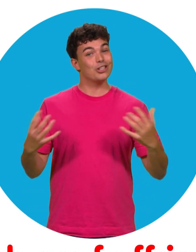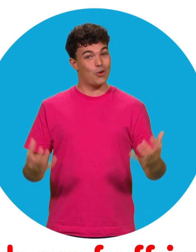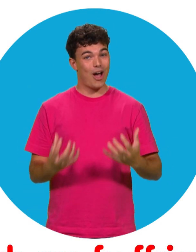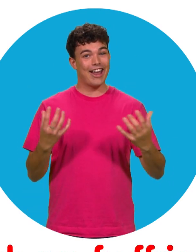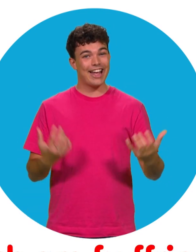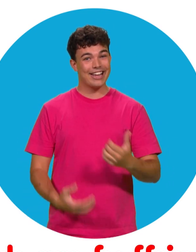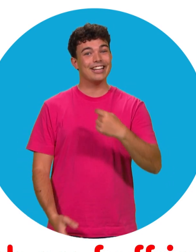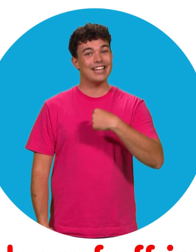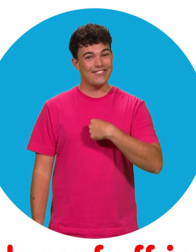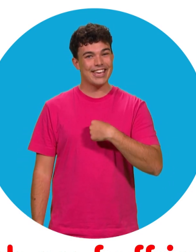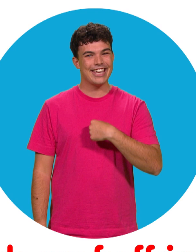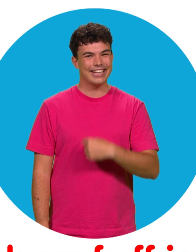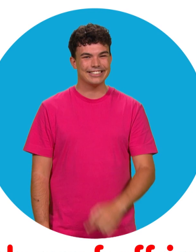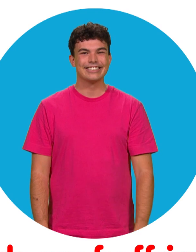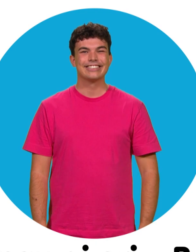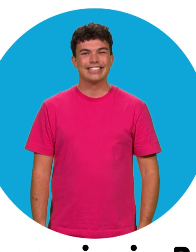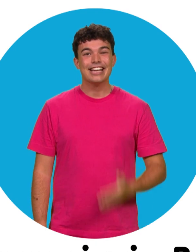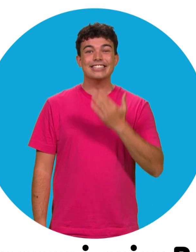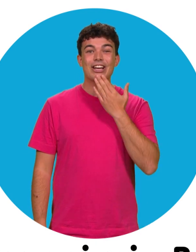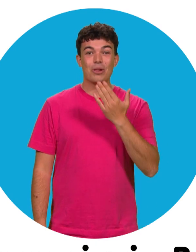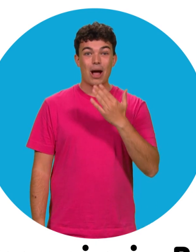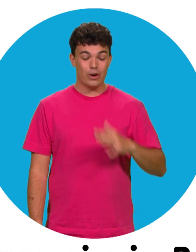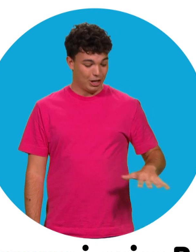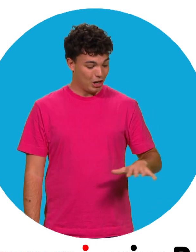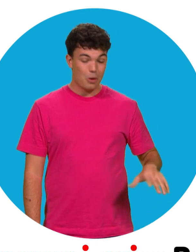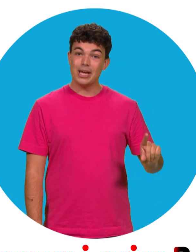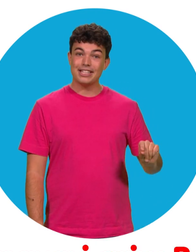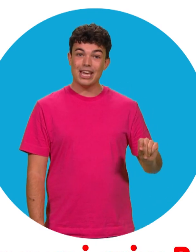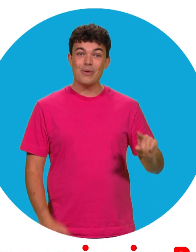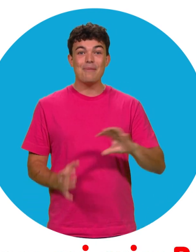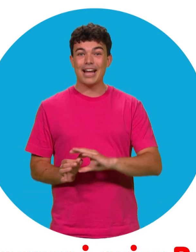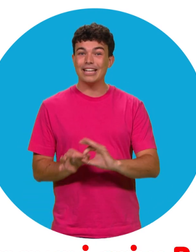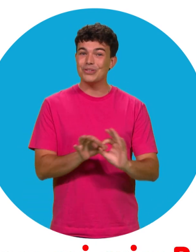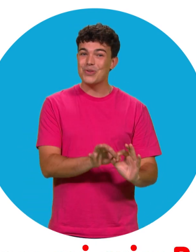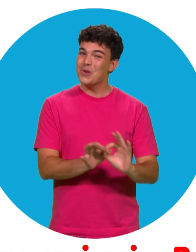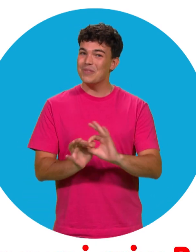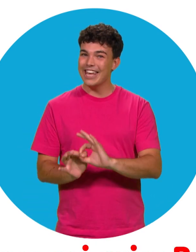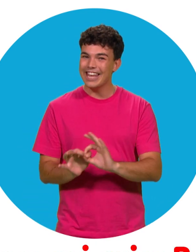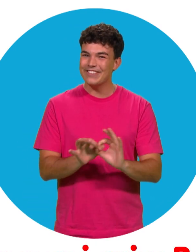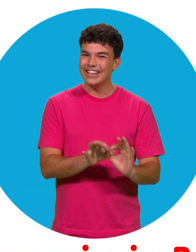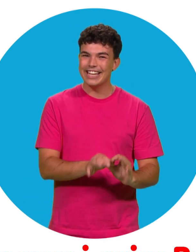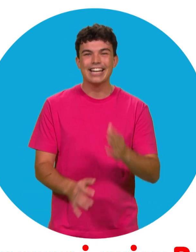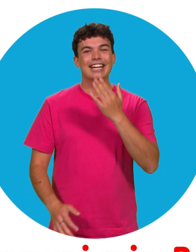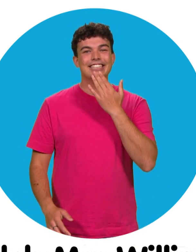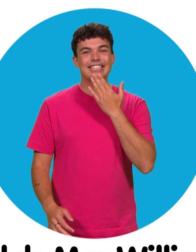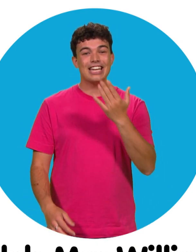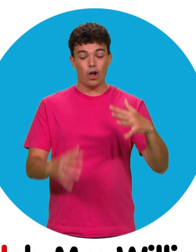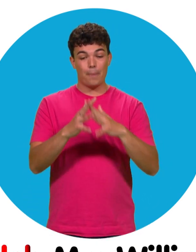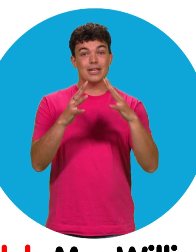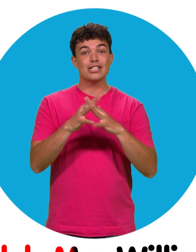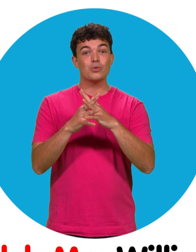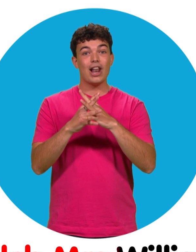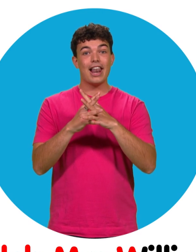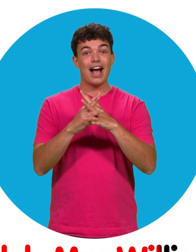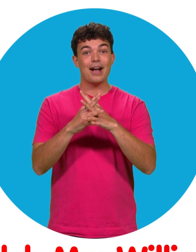ffrindiau sy'n chwarae gyda fi. Diolch mawr I griw byd cyw am gadw cwmni fi.